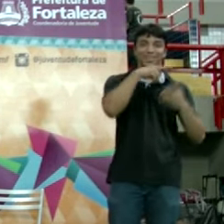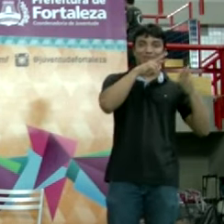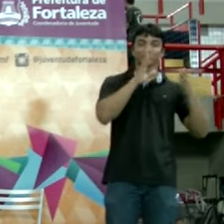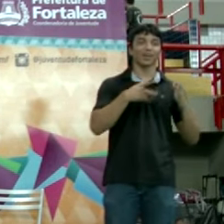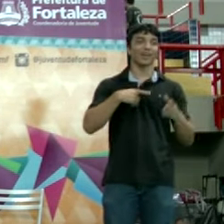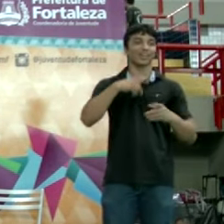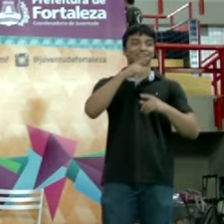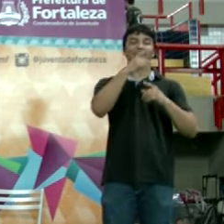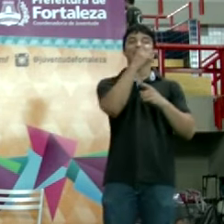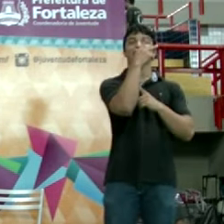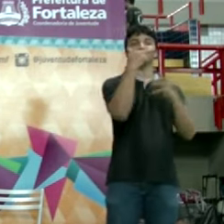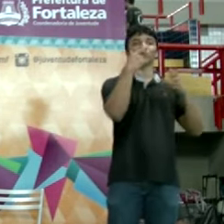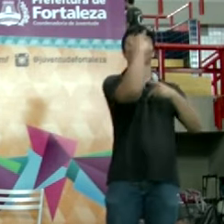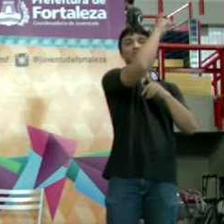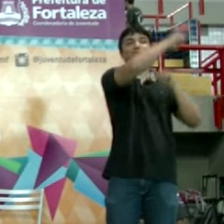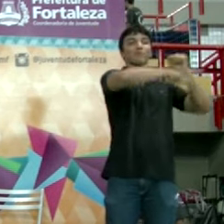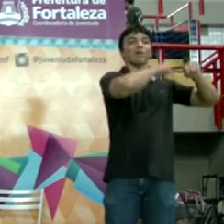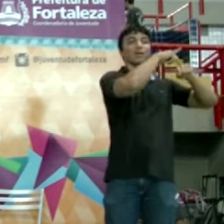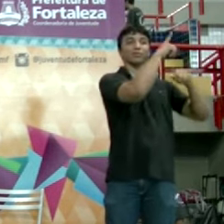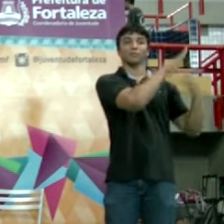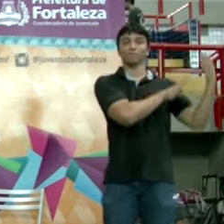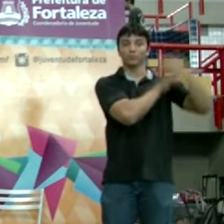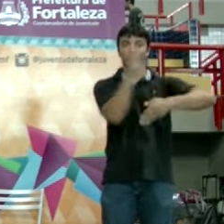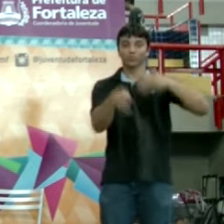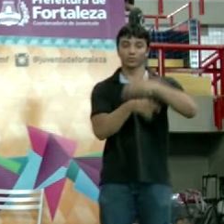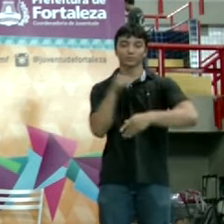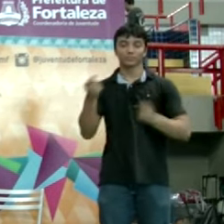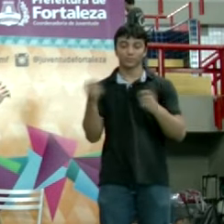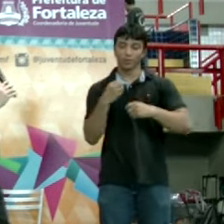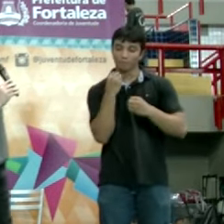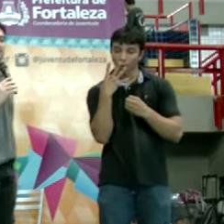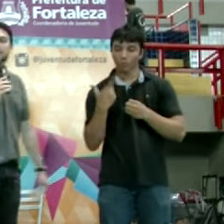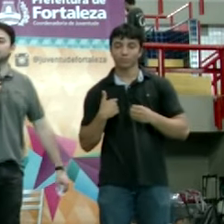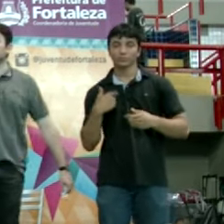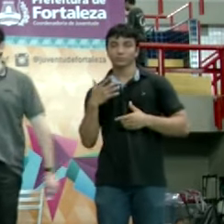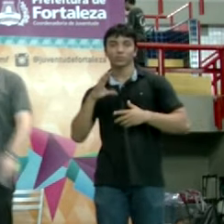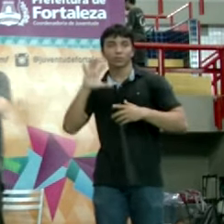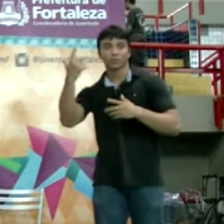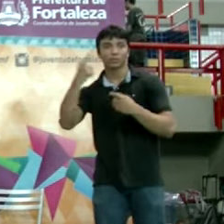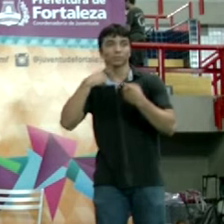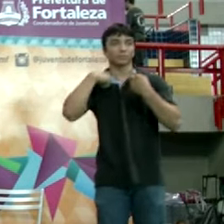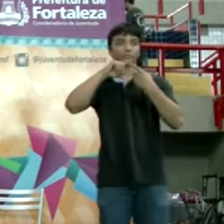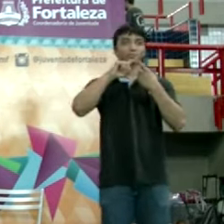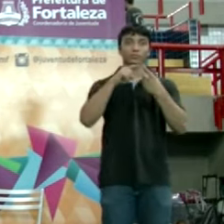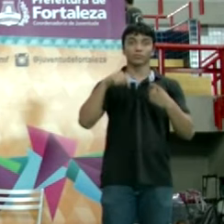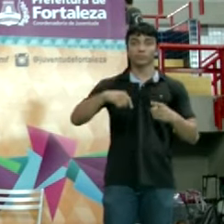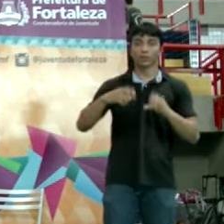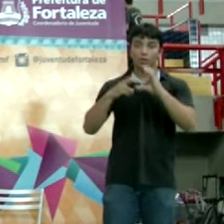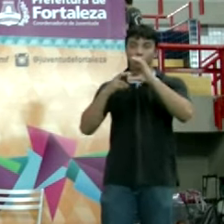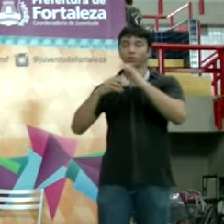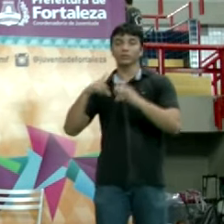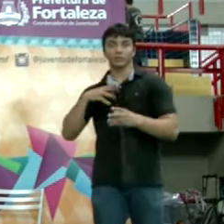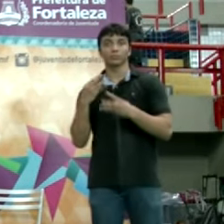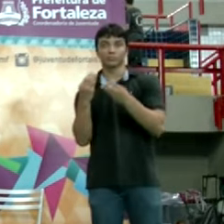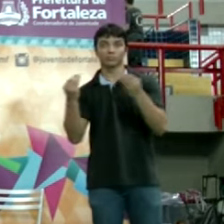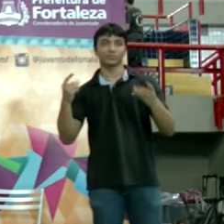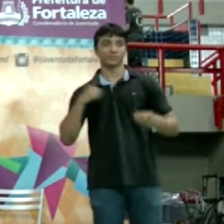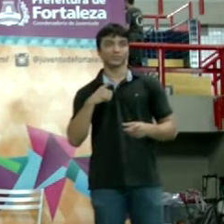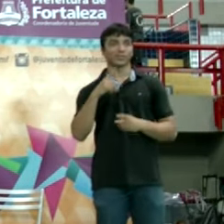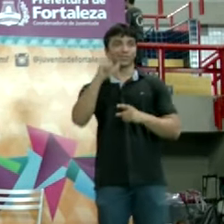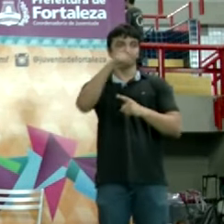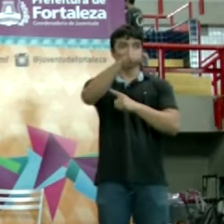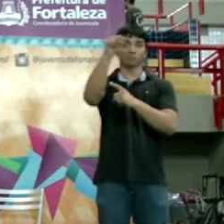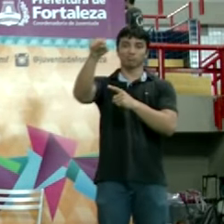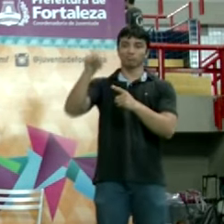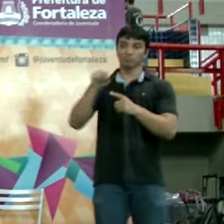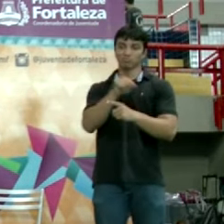São espécies que vêm de outro lugar, de outro continente, se adaptam muito bem aqui, no nosso clima, no nosso... Aqui na Oeste tem um bocado. Tem essa,